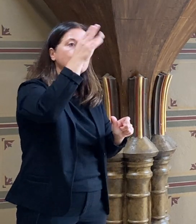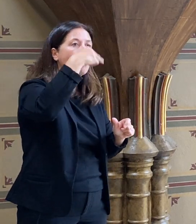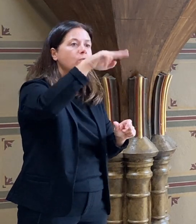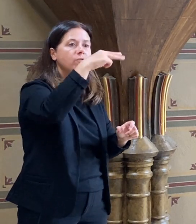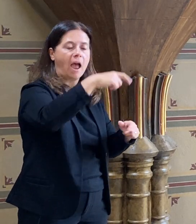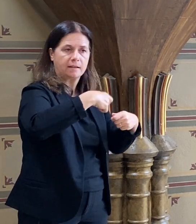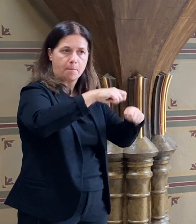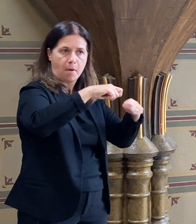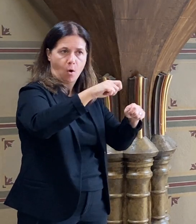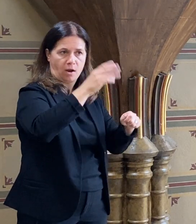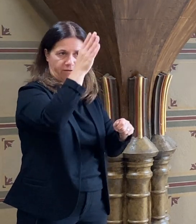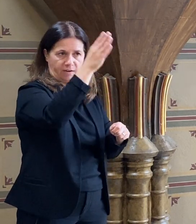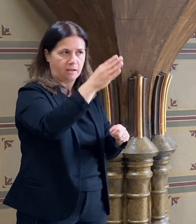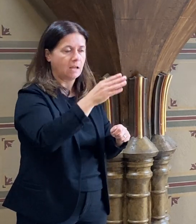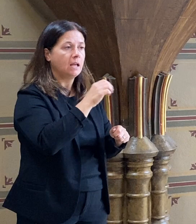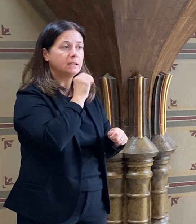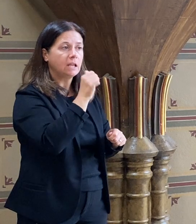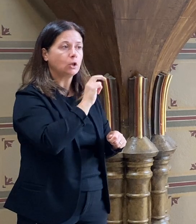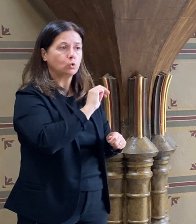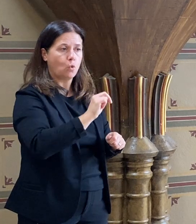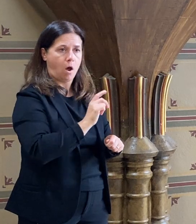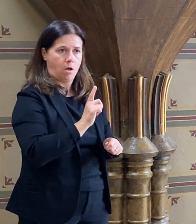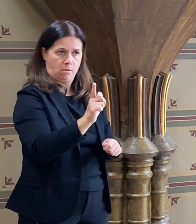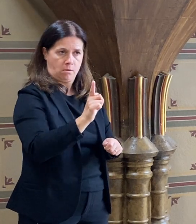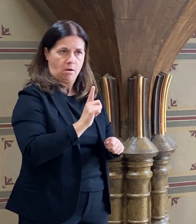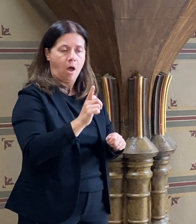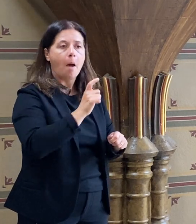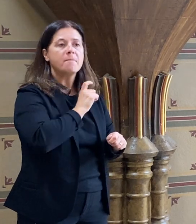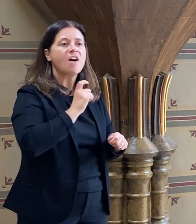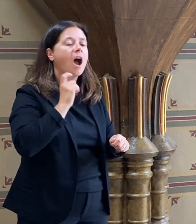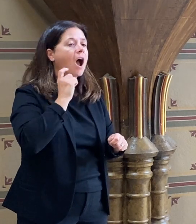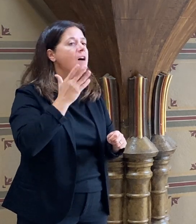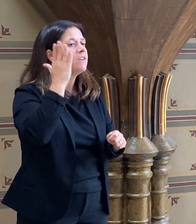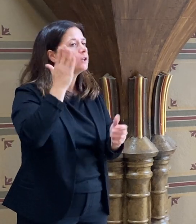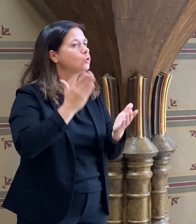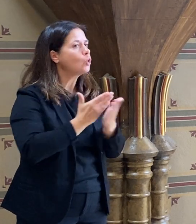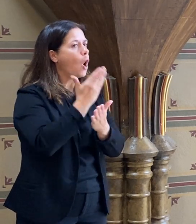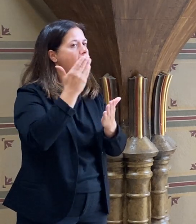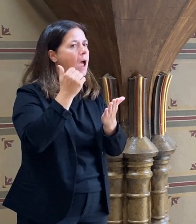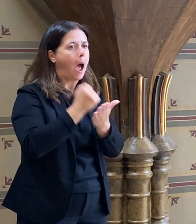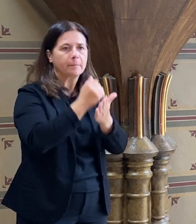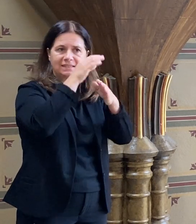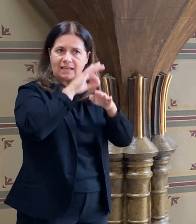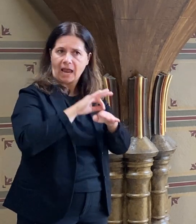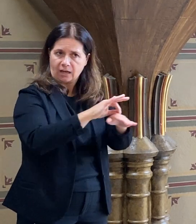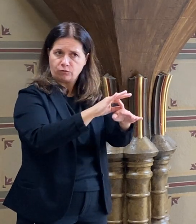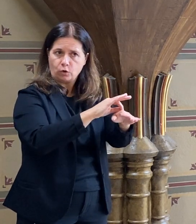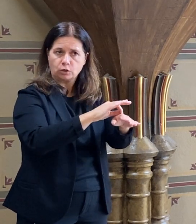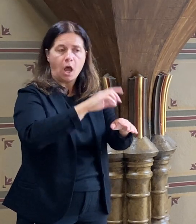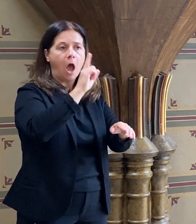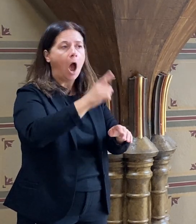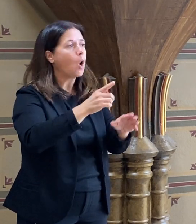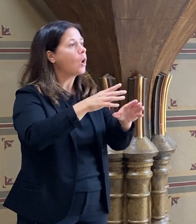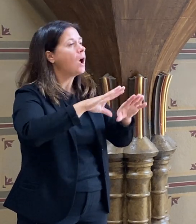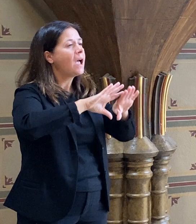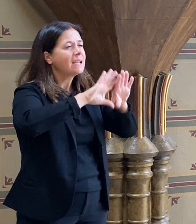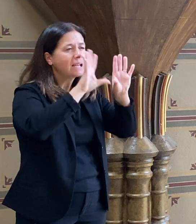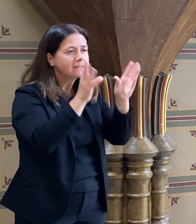bauen. Nicht nur wir Pfarrer werden heute neu amts eingeführt, auch die